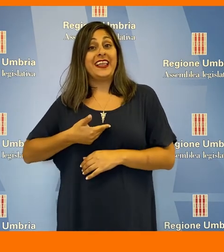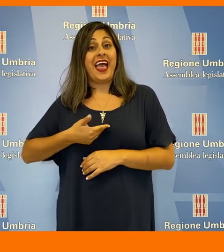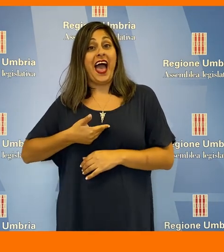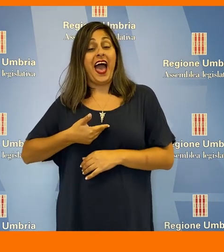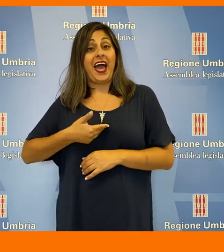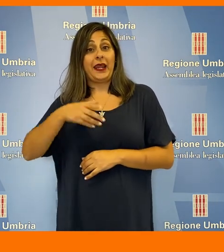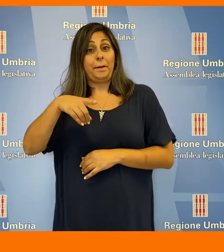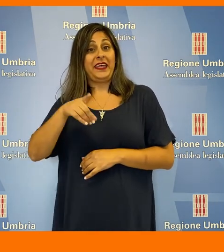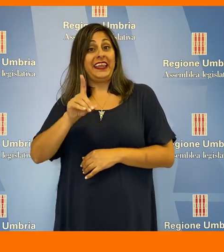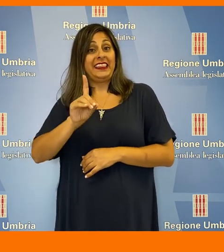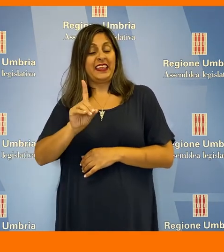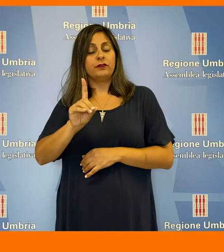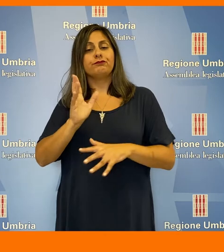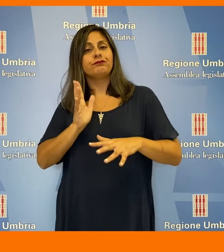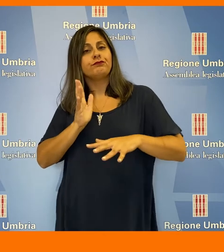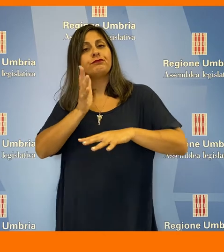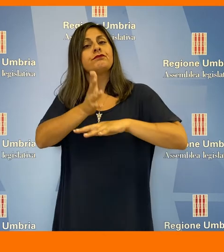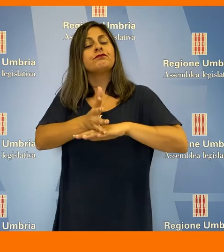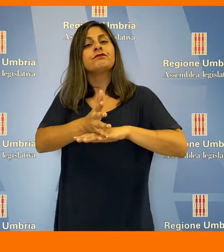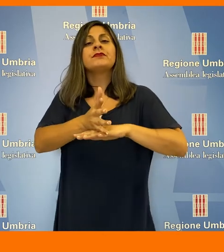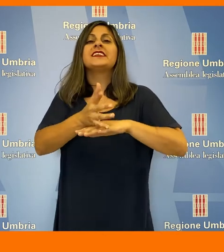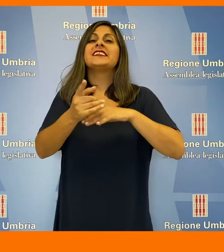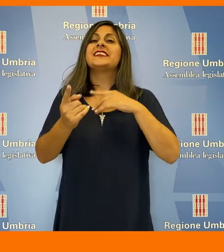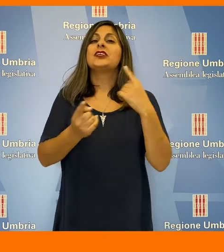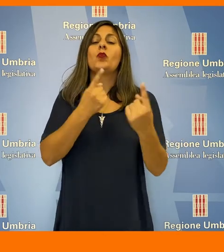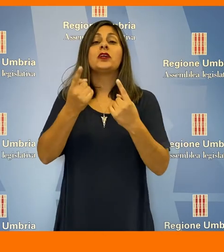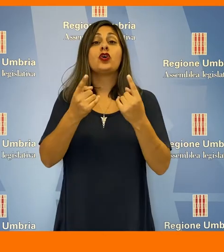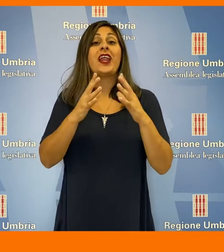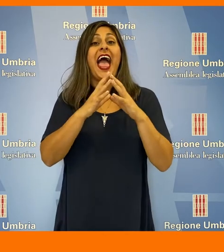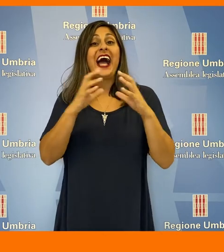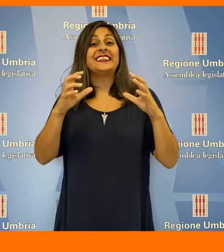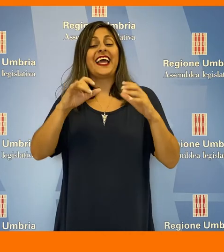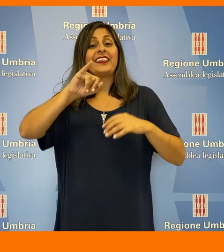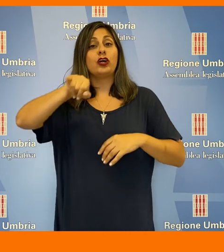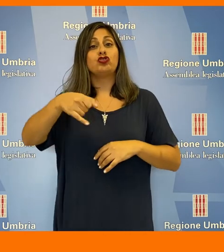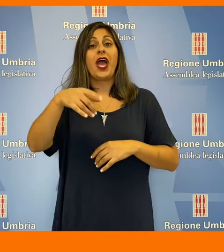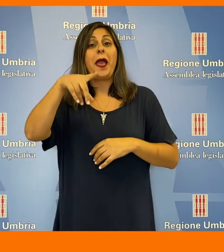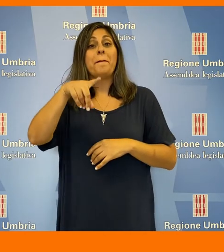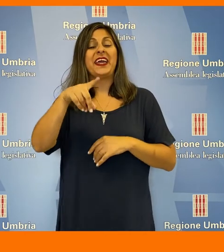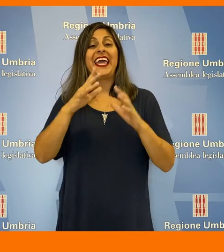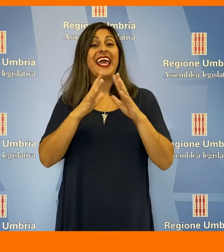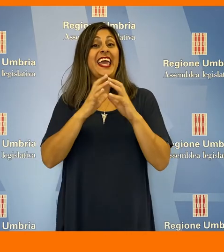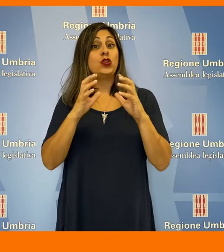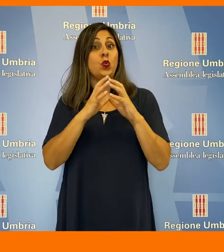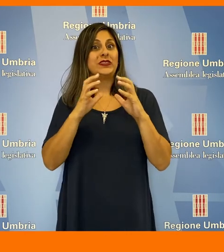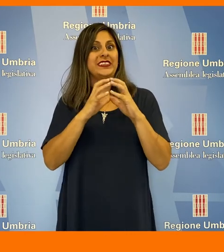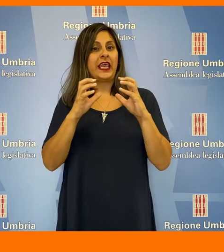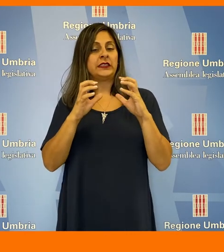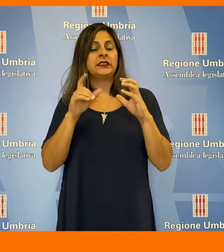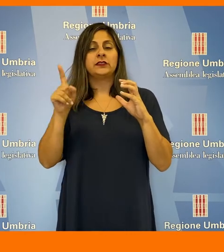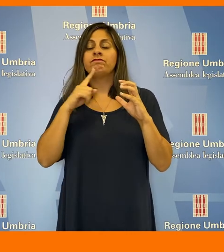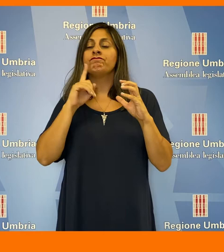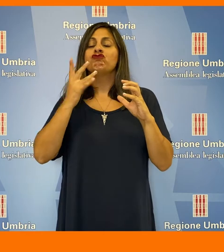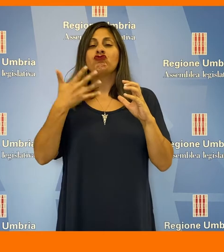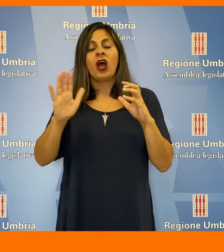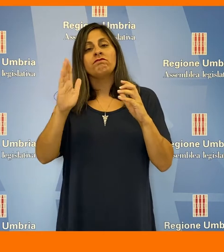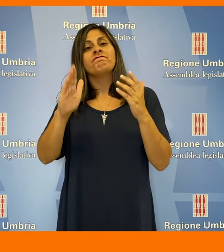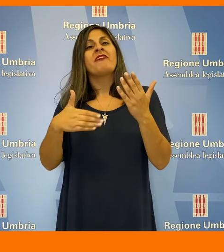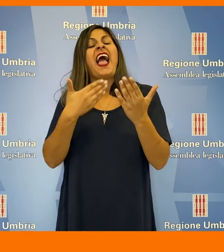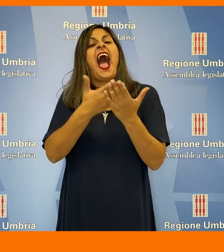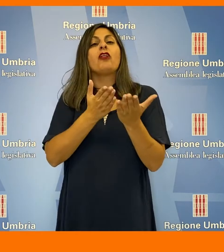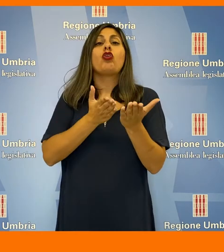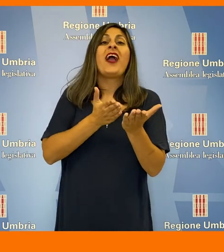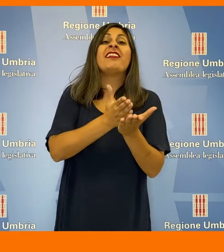del Partito Democratico interviene sulla situazione dell'azienda JP Industries annunciando un atto di